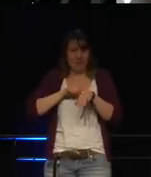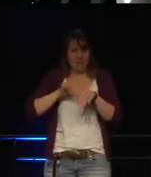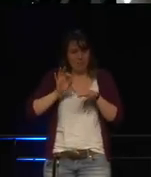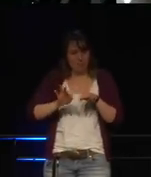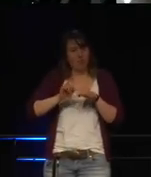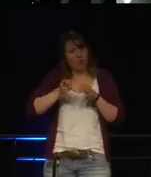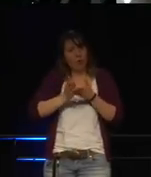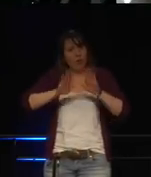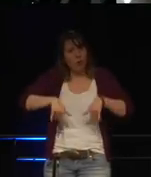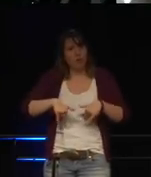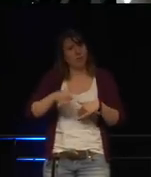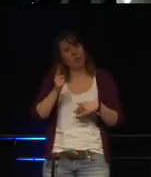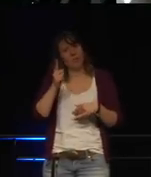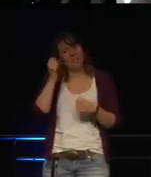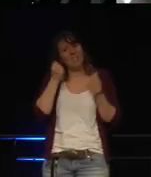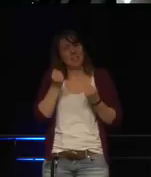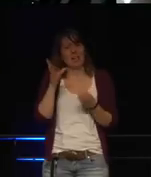principio